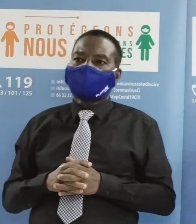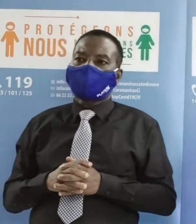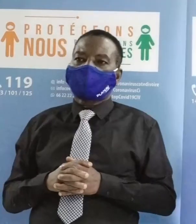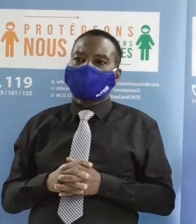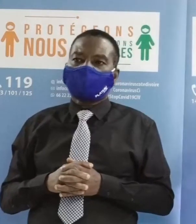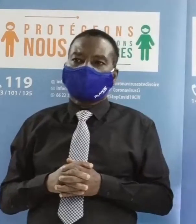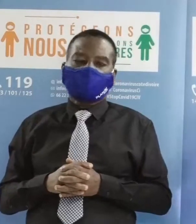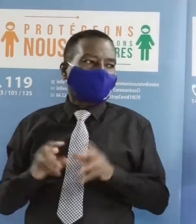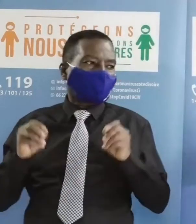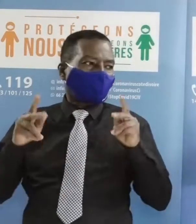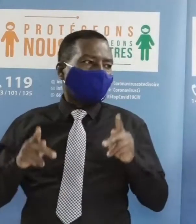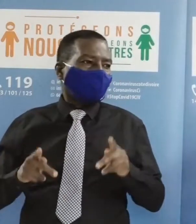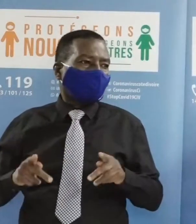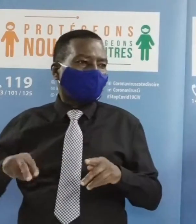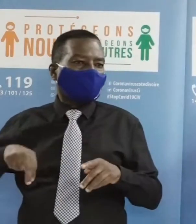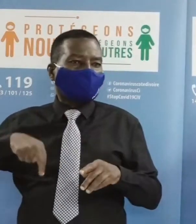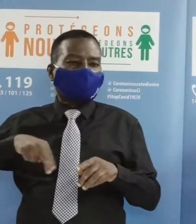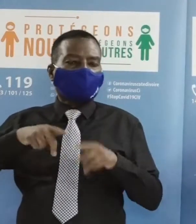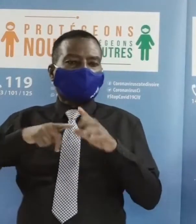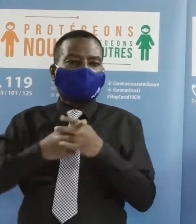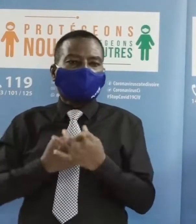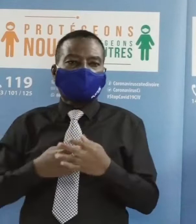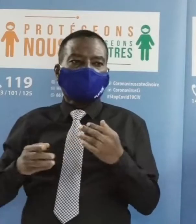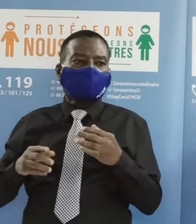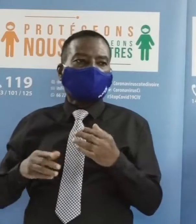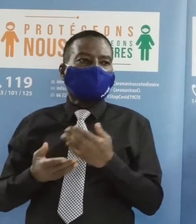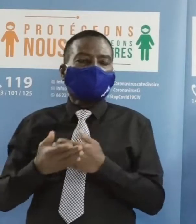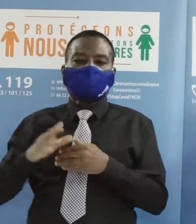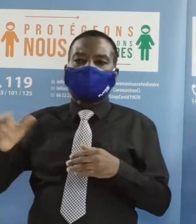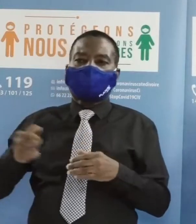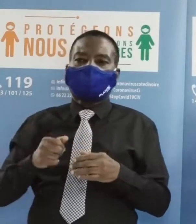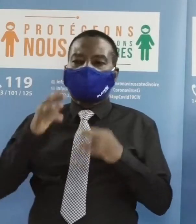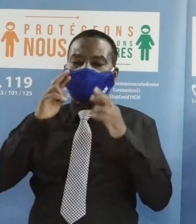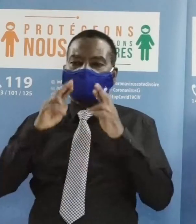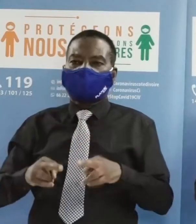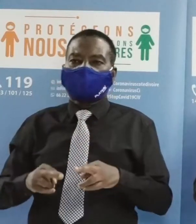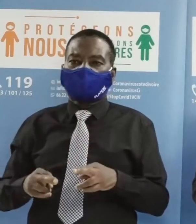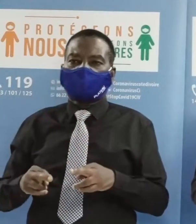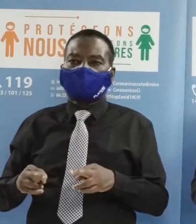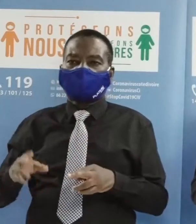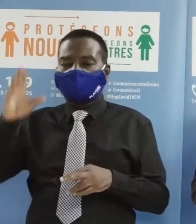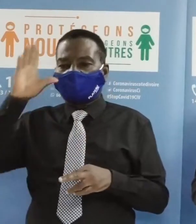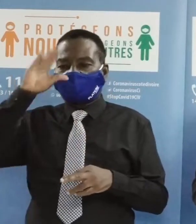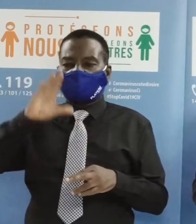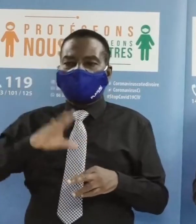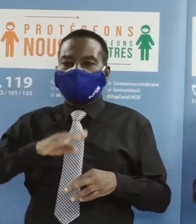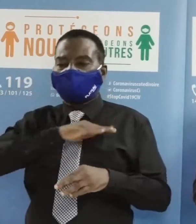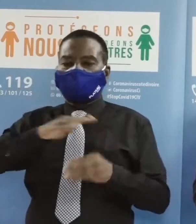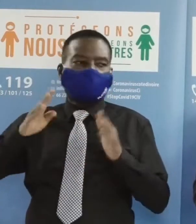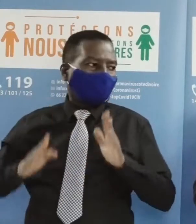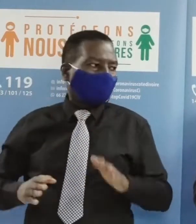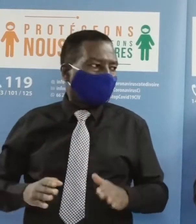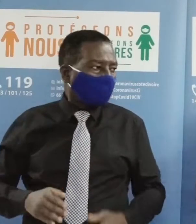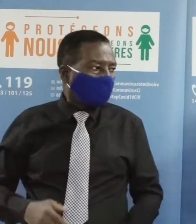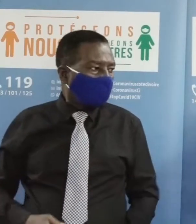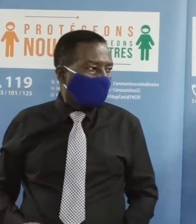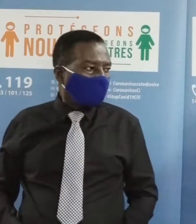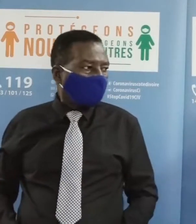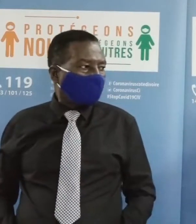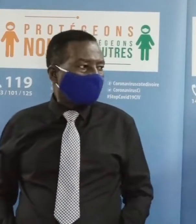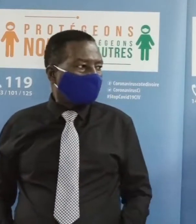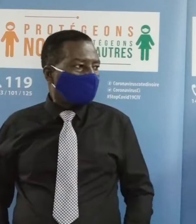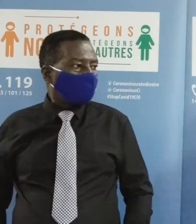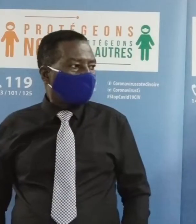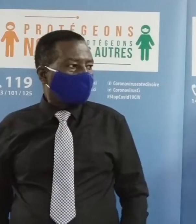auxquelles nous allons commencer par prendre les réponses aux questions comment ça paraît monsieur le maire c'est le même série de questions